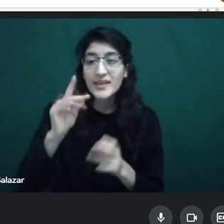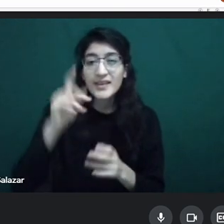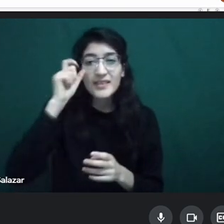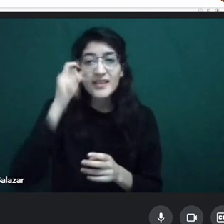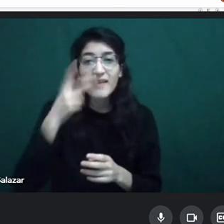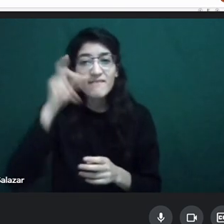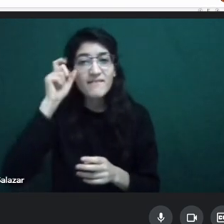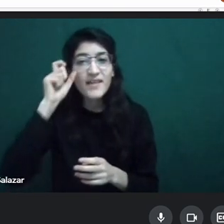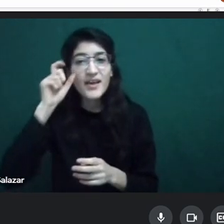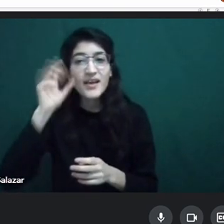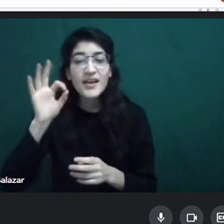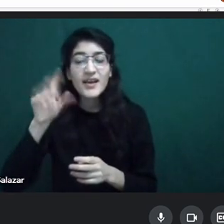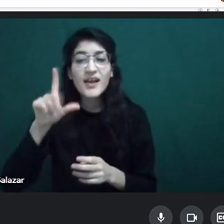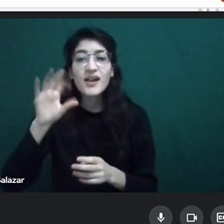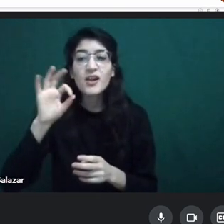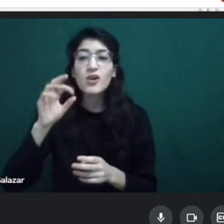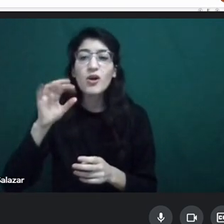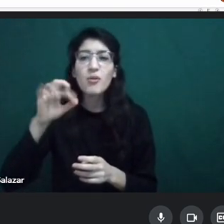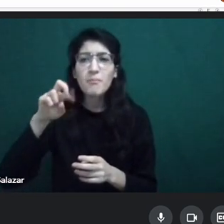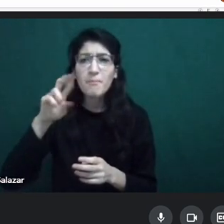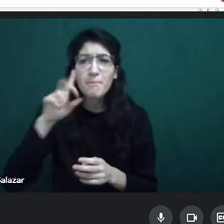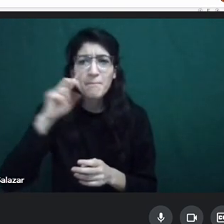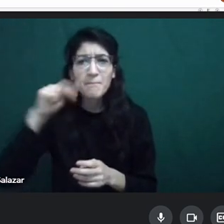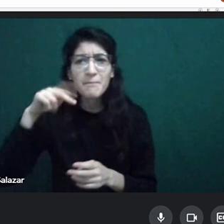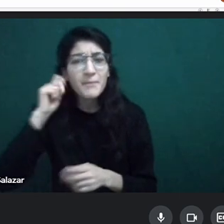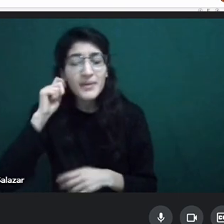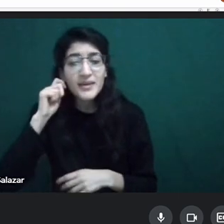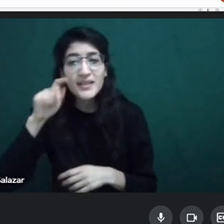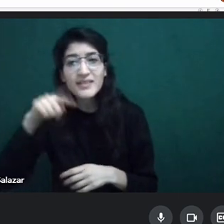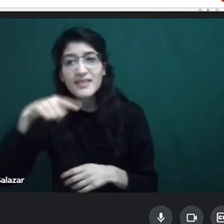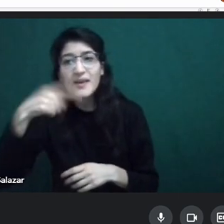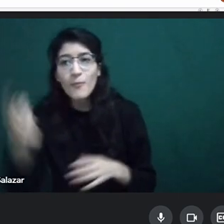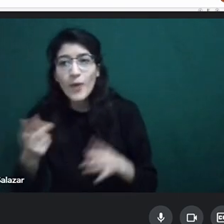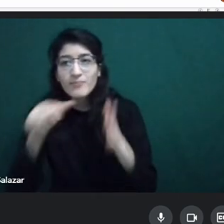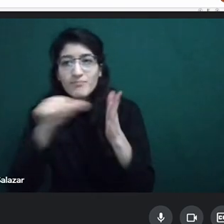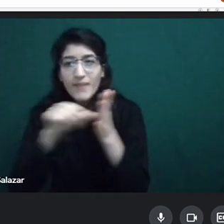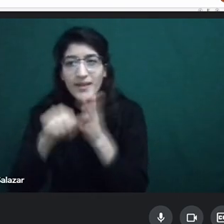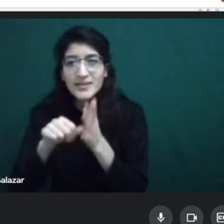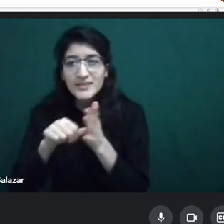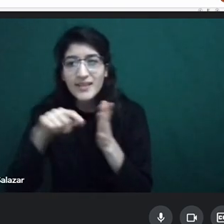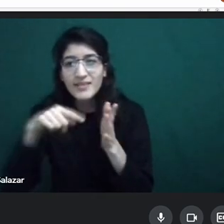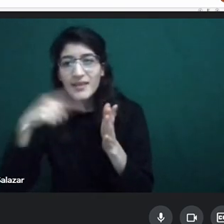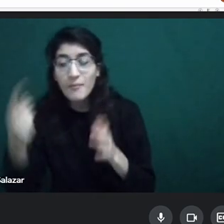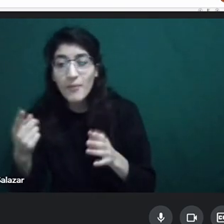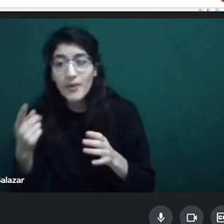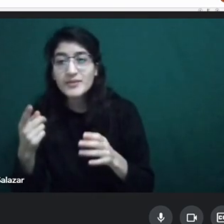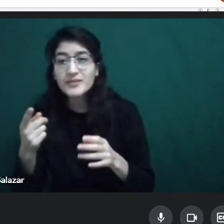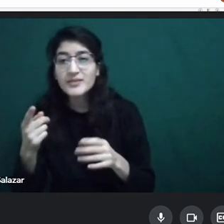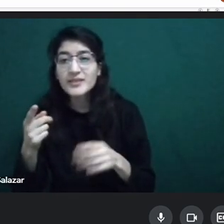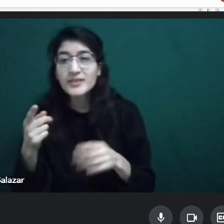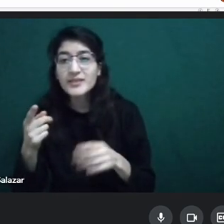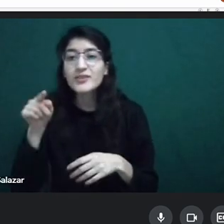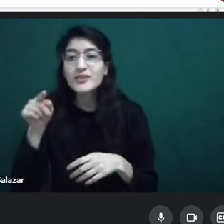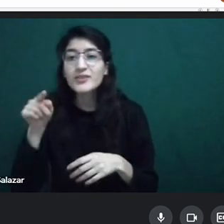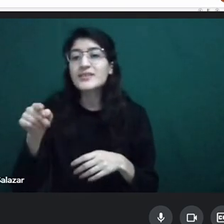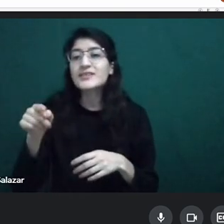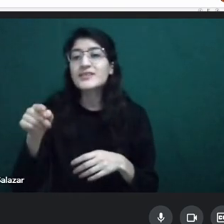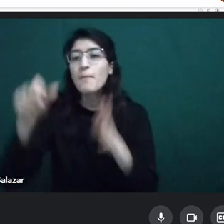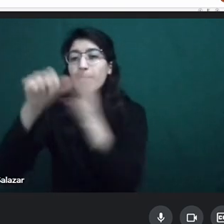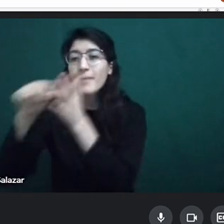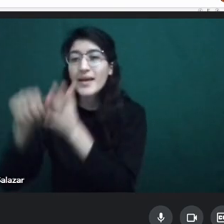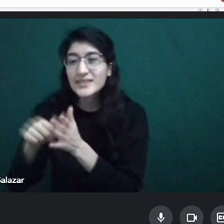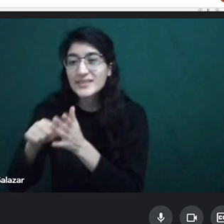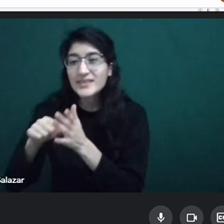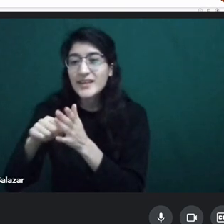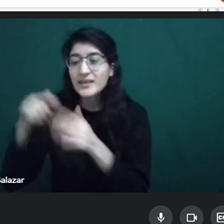en ese caso, serían países que desarrollan ciertos sectores, ¿sí?